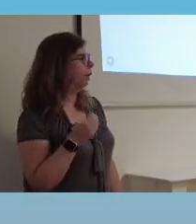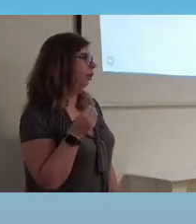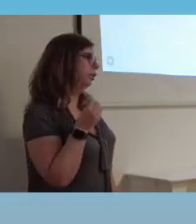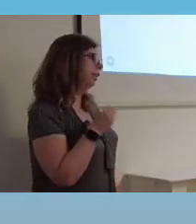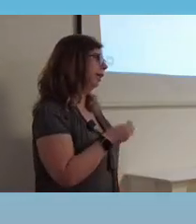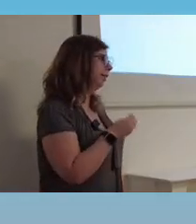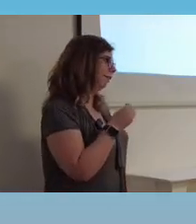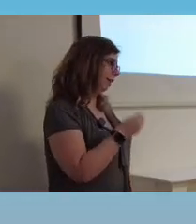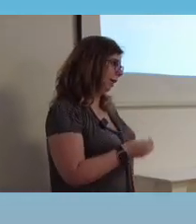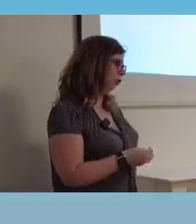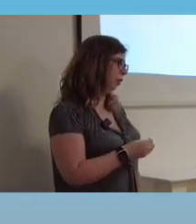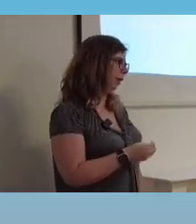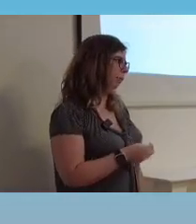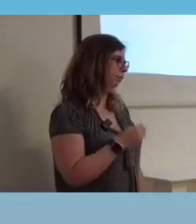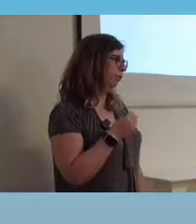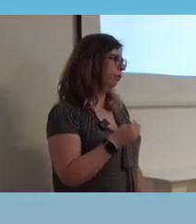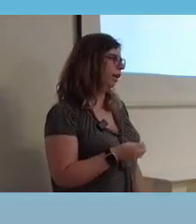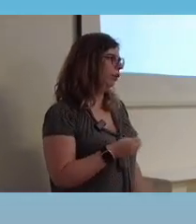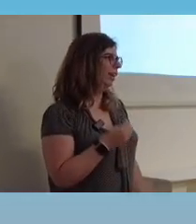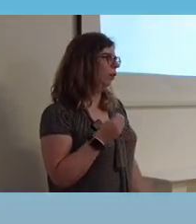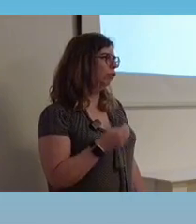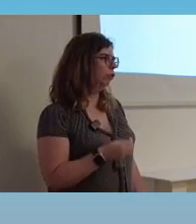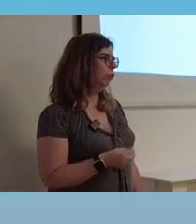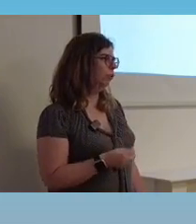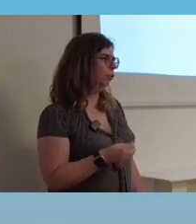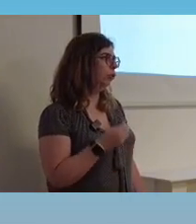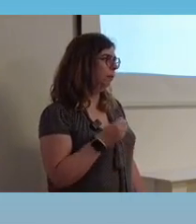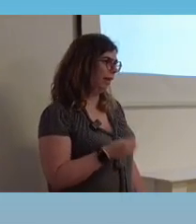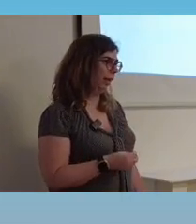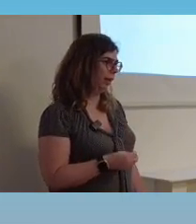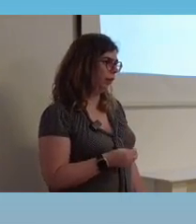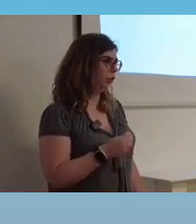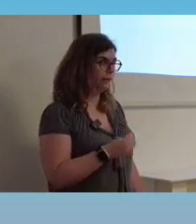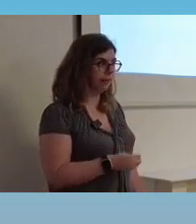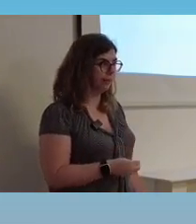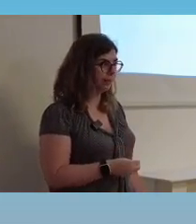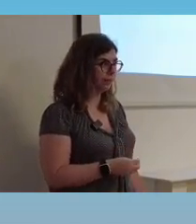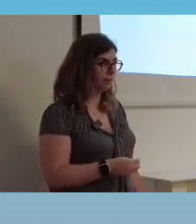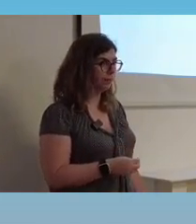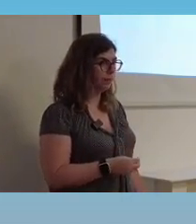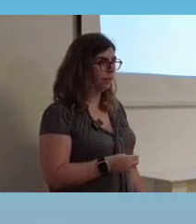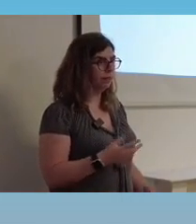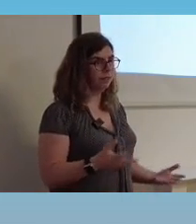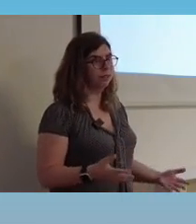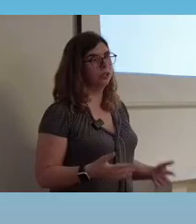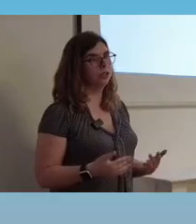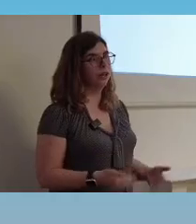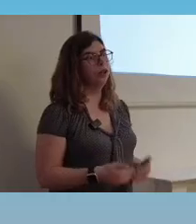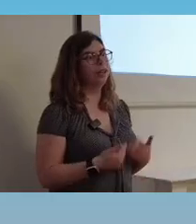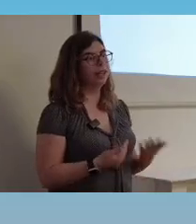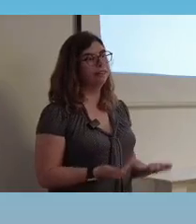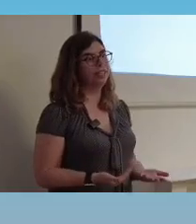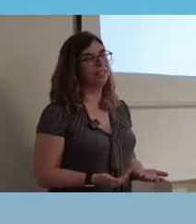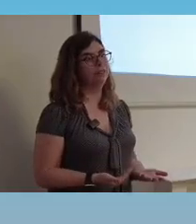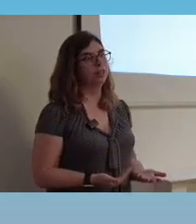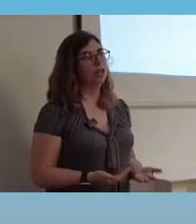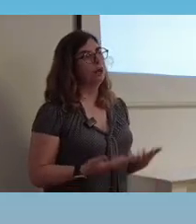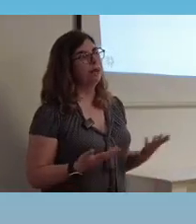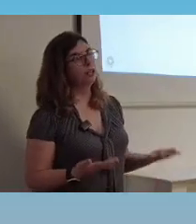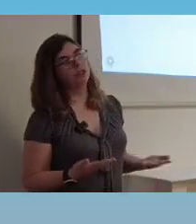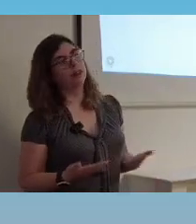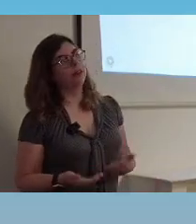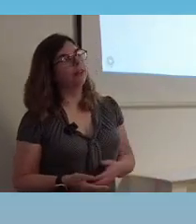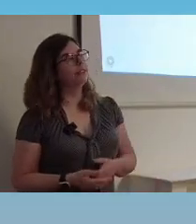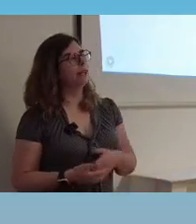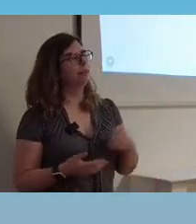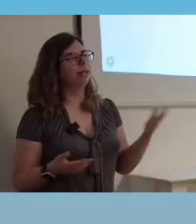contre, on pourrait utiliser des avatars 3D pour traduire les contenus numériques sur Internet. Ça, ce serait une alternative.